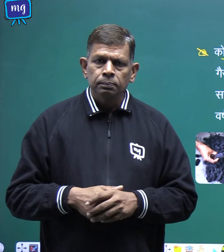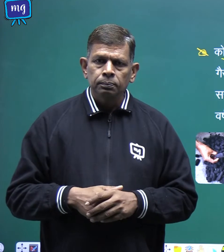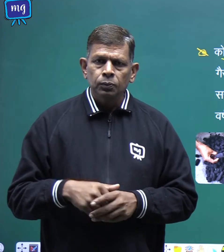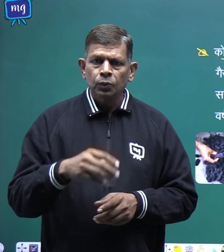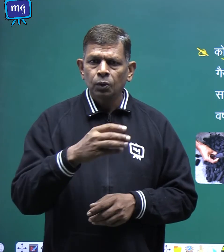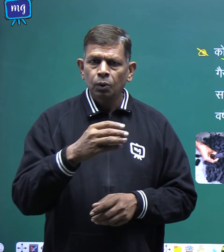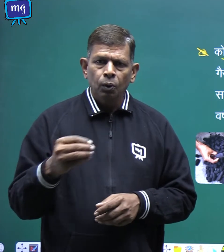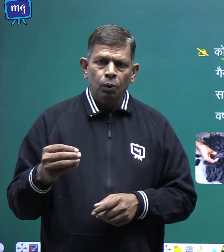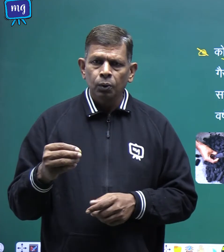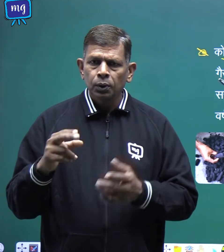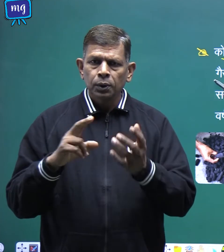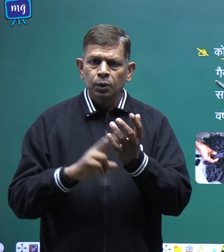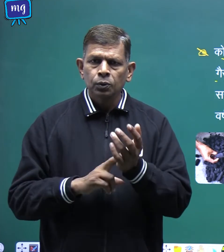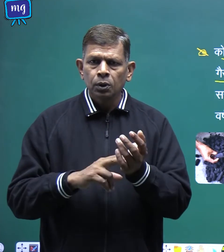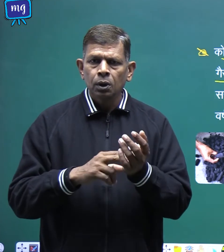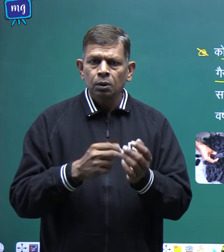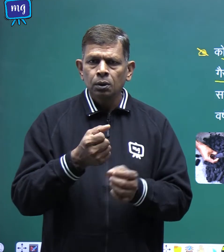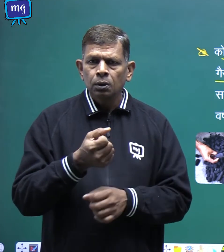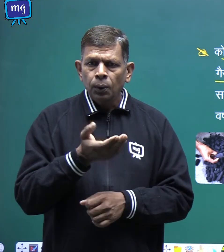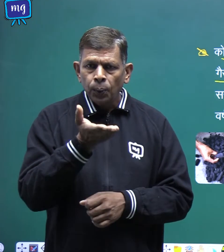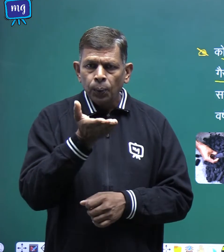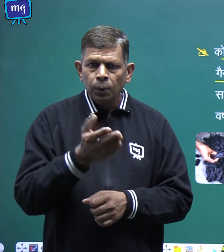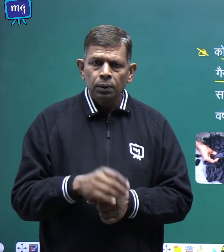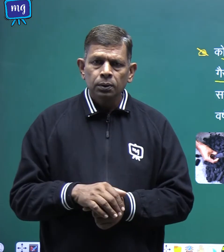और प्राकृतिक गैस